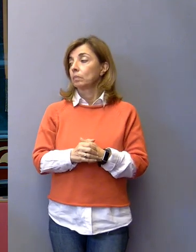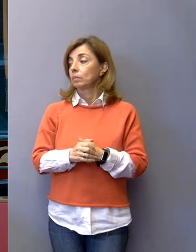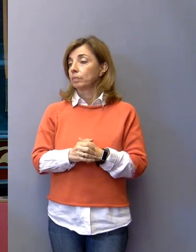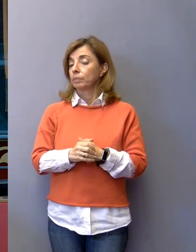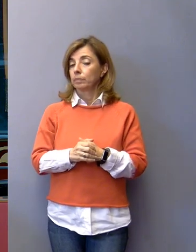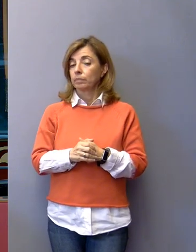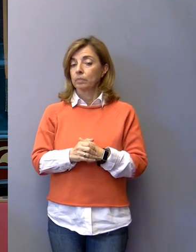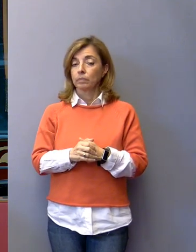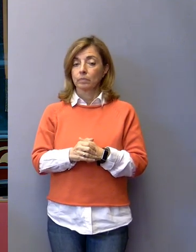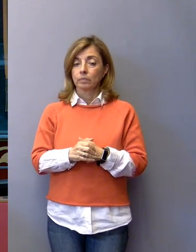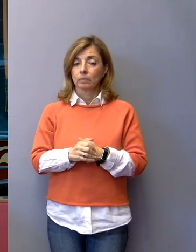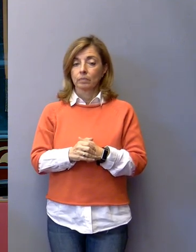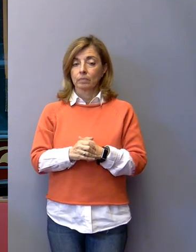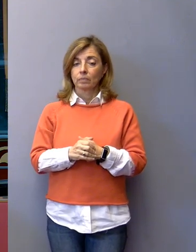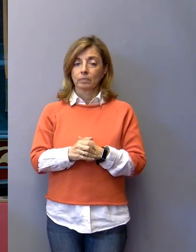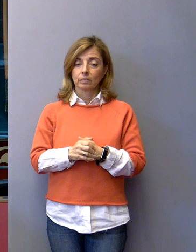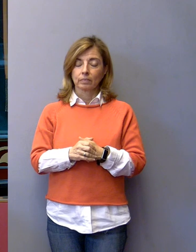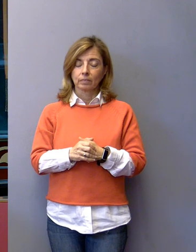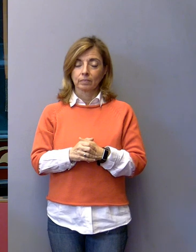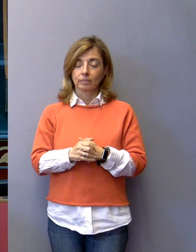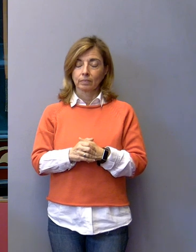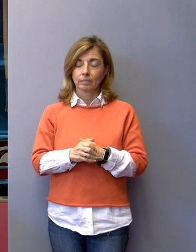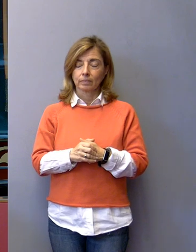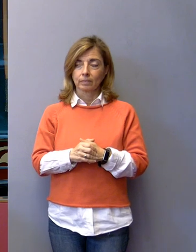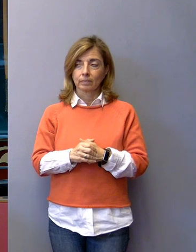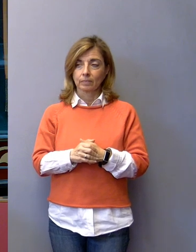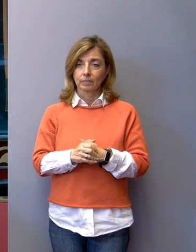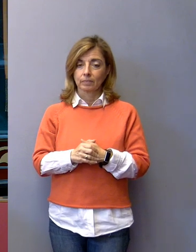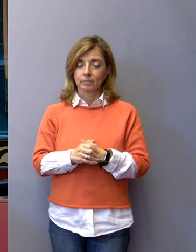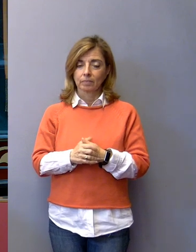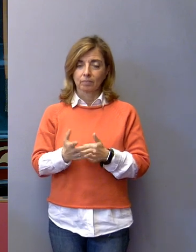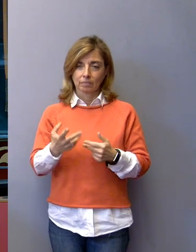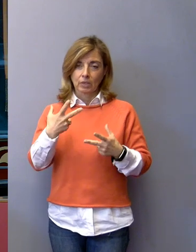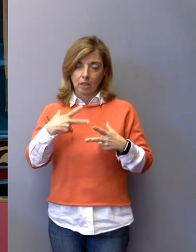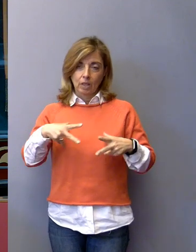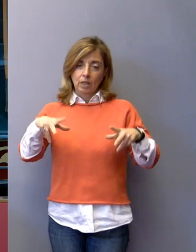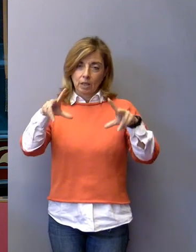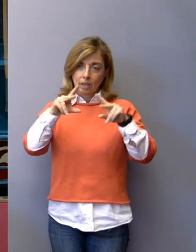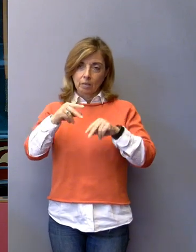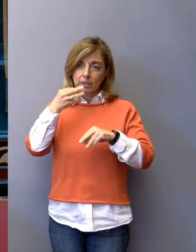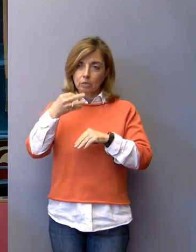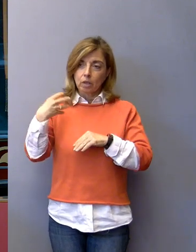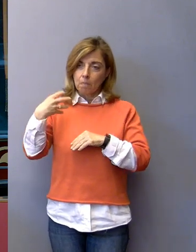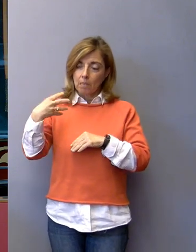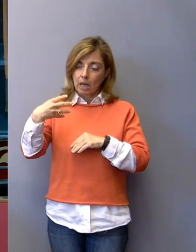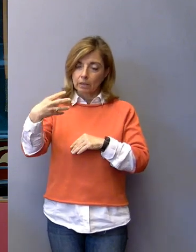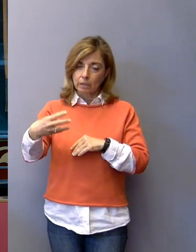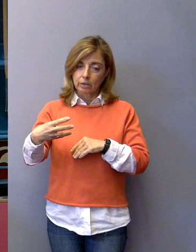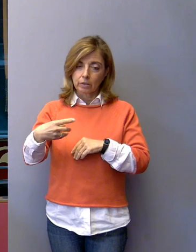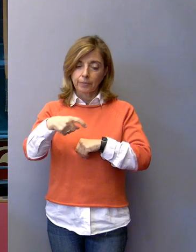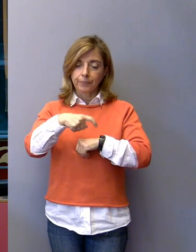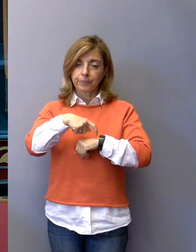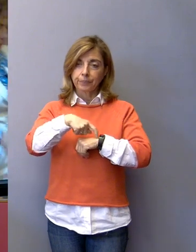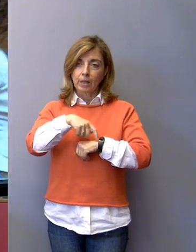c'è un po' dopo lo ripeto tutti i martedì dopo le ore 17